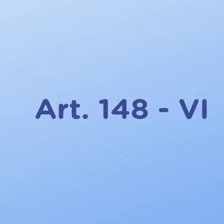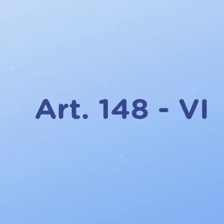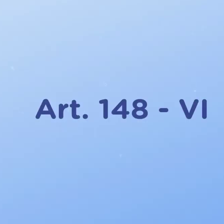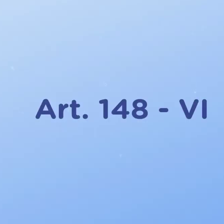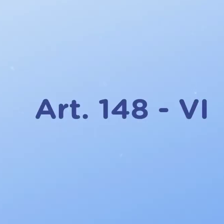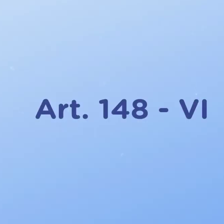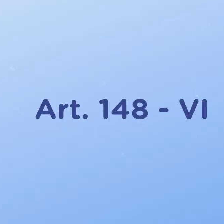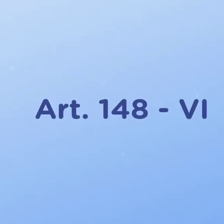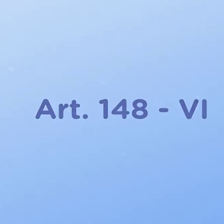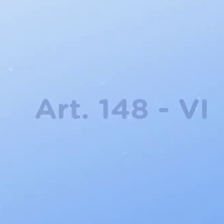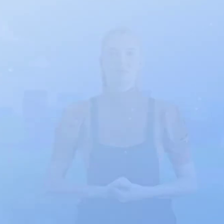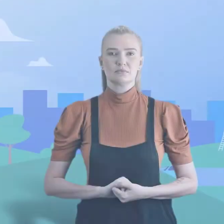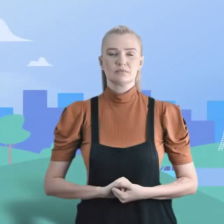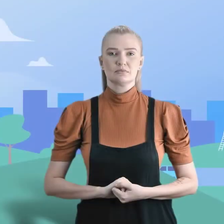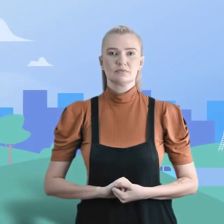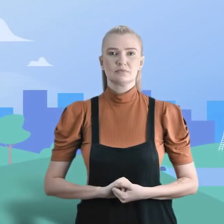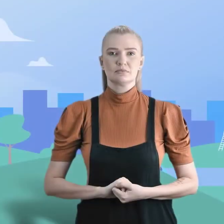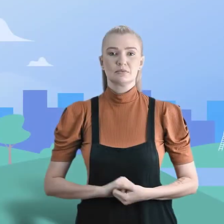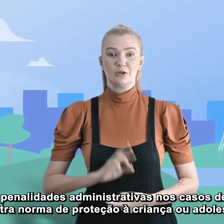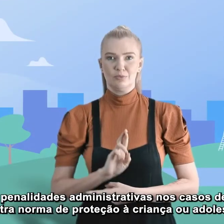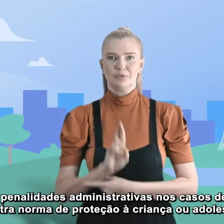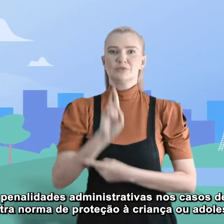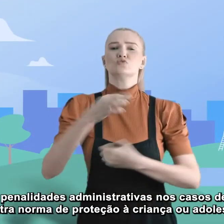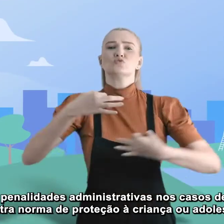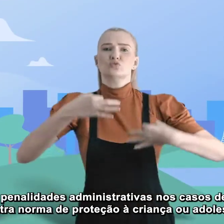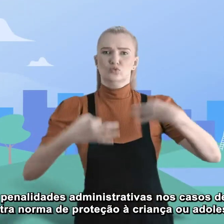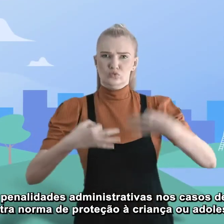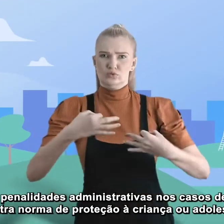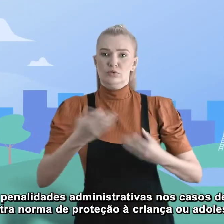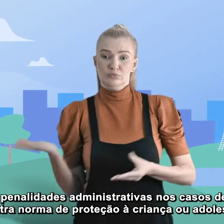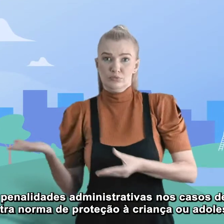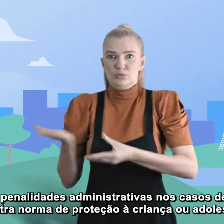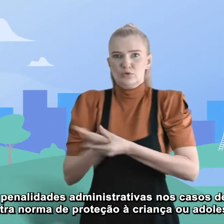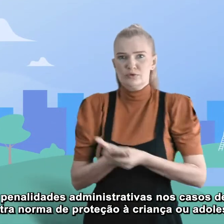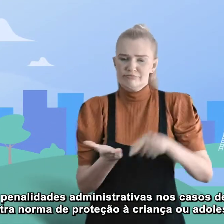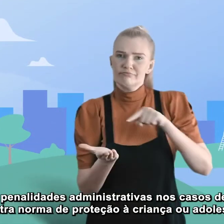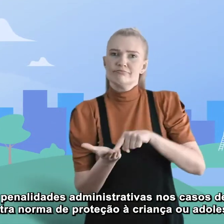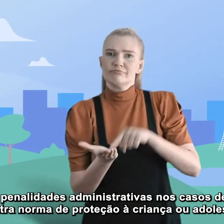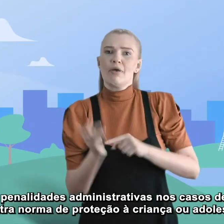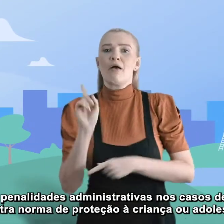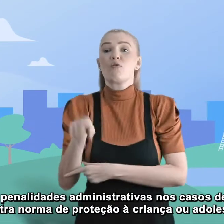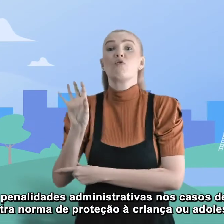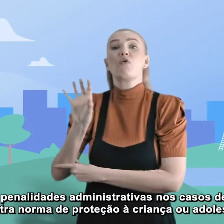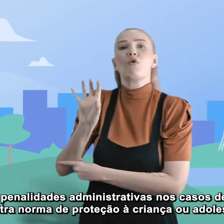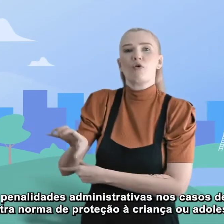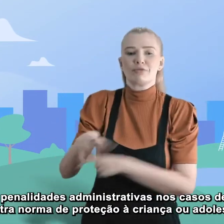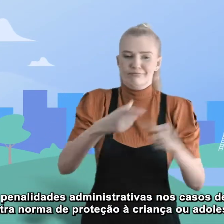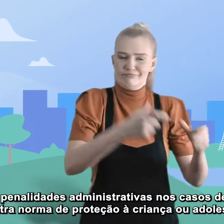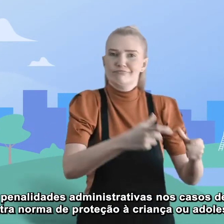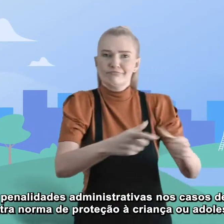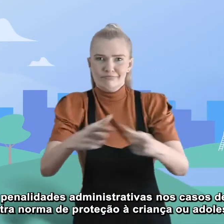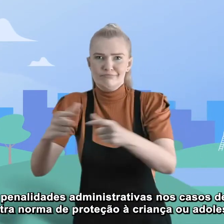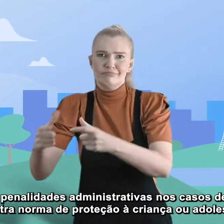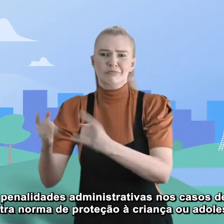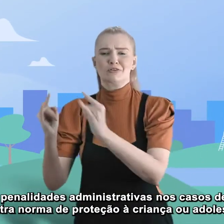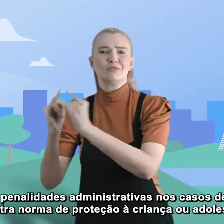Artigo 148, inciso 6º. Aplicar penalidades administrativas nos casos de infrações contra a